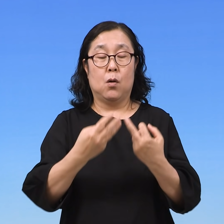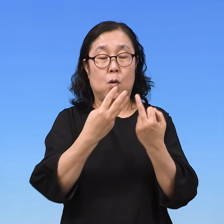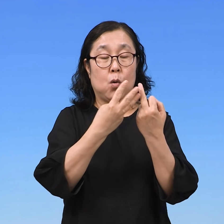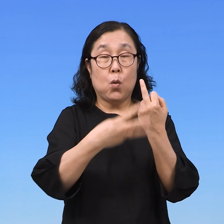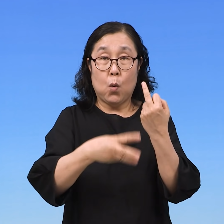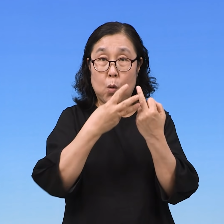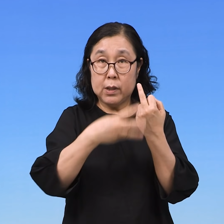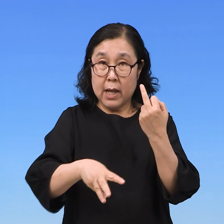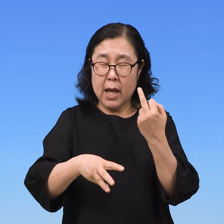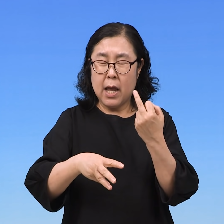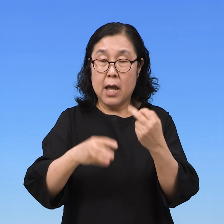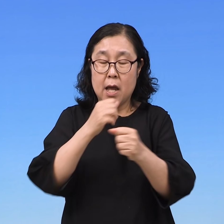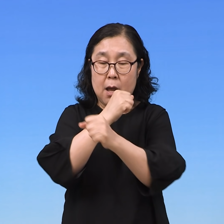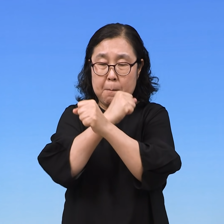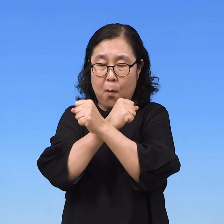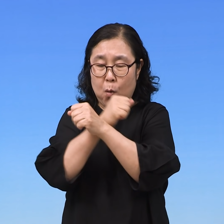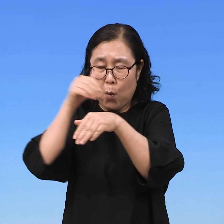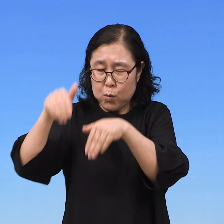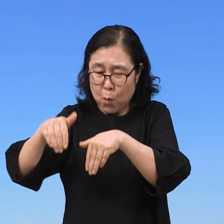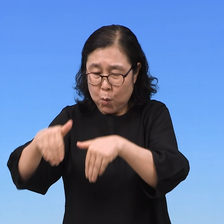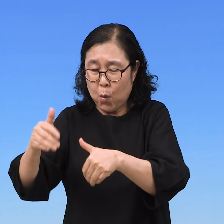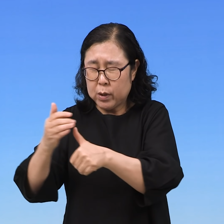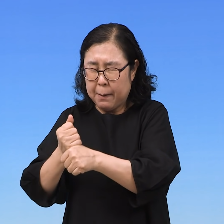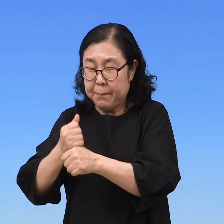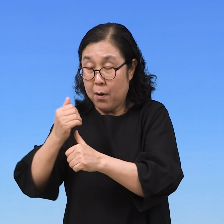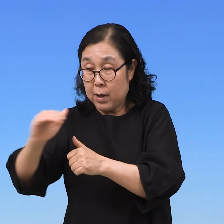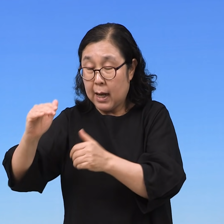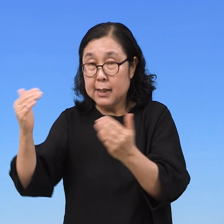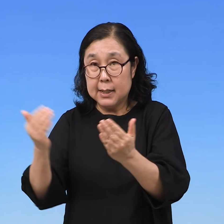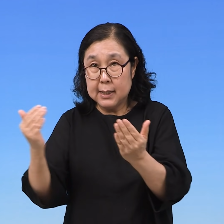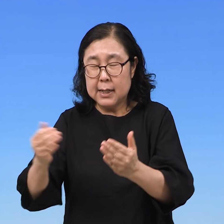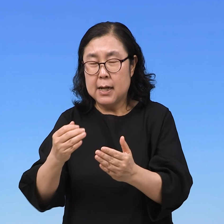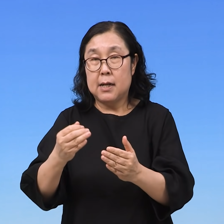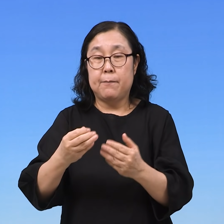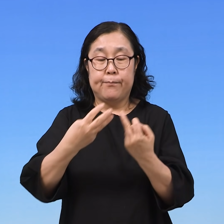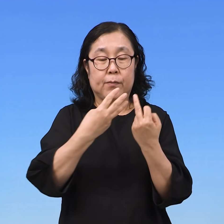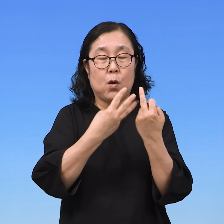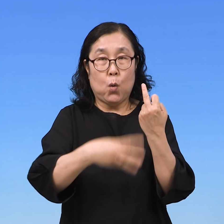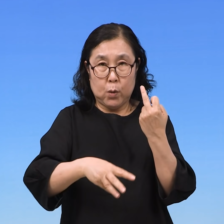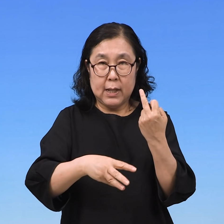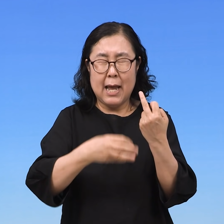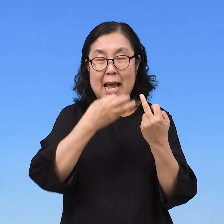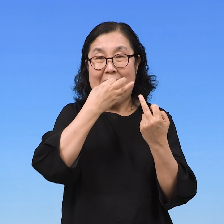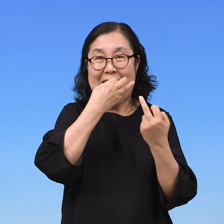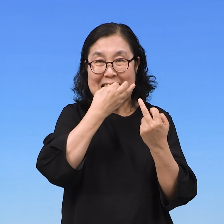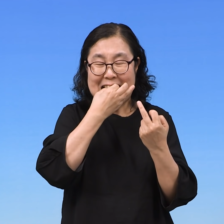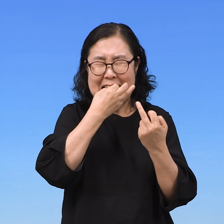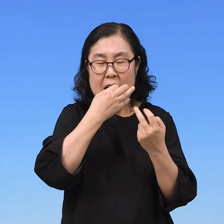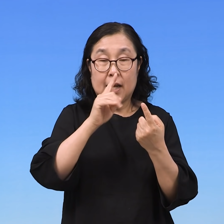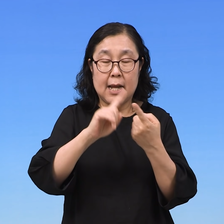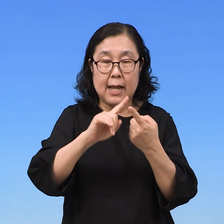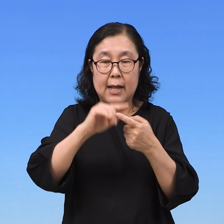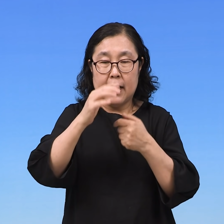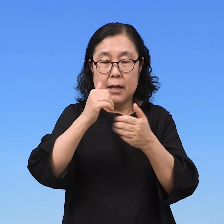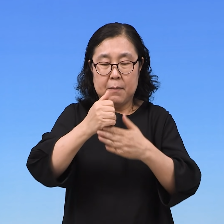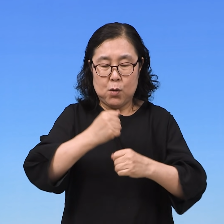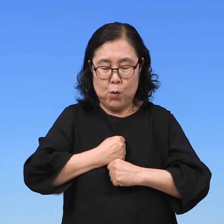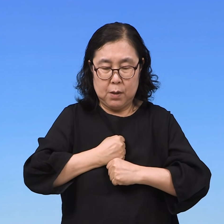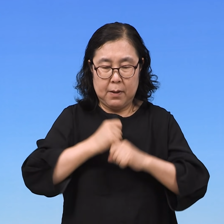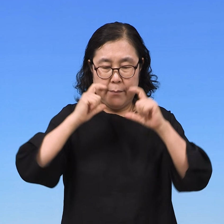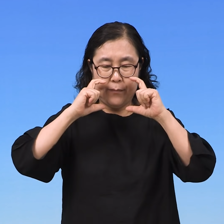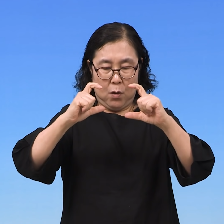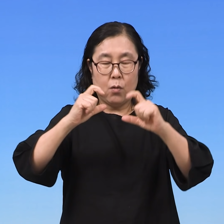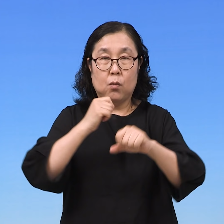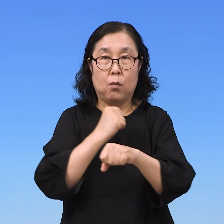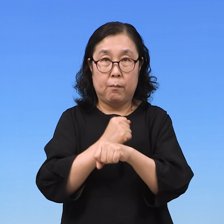말씀드렸잖아요. 롯의 그 포로로 잡혀가는 그 사건은 롯의 탐욕에 대한 하나님의 경고라고요.